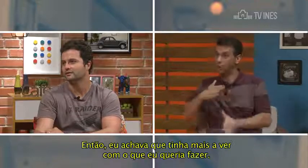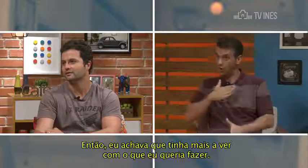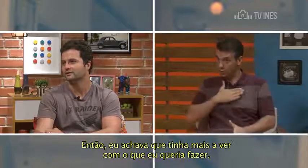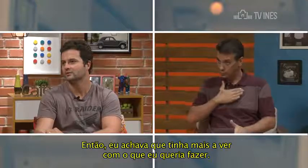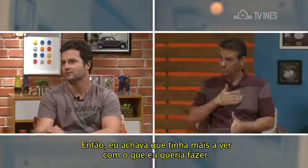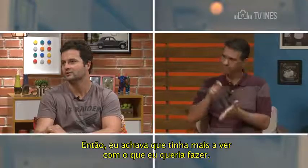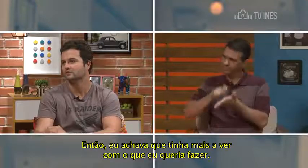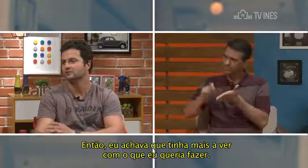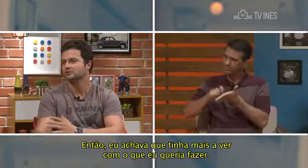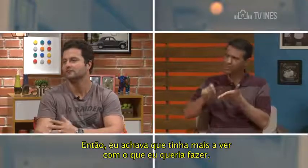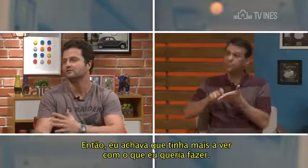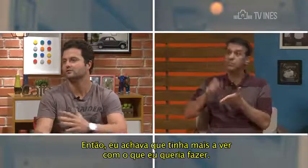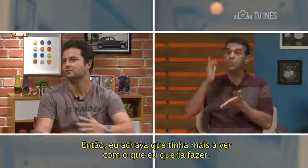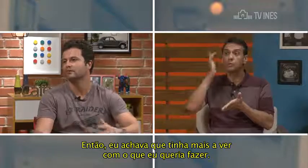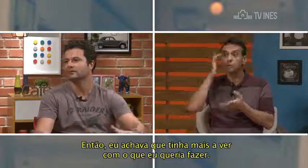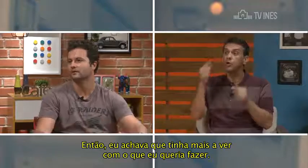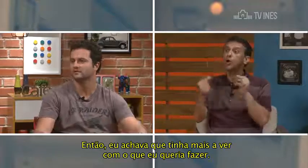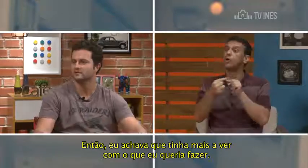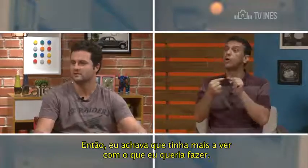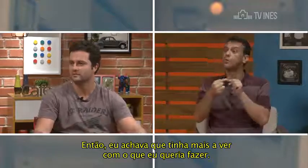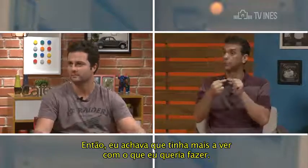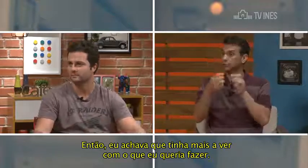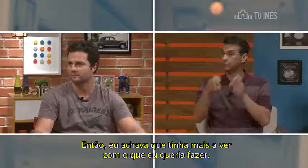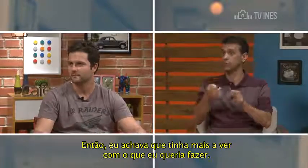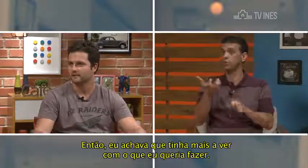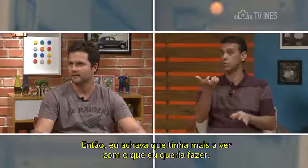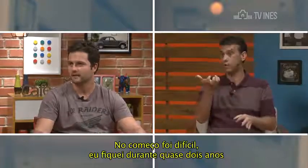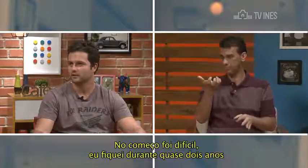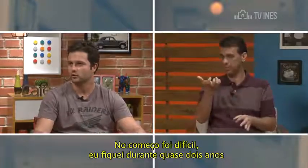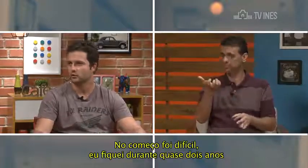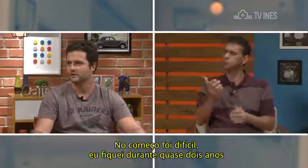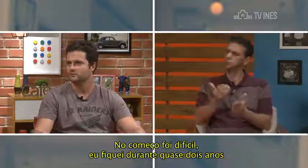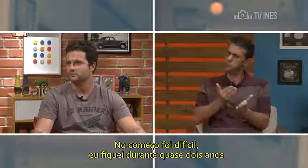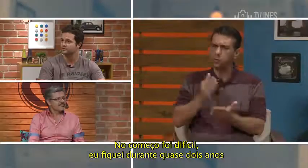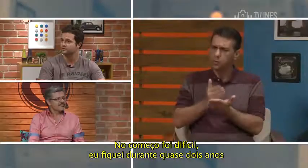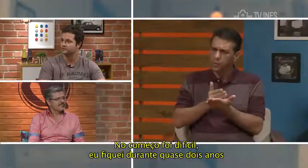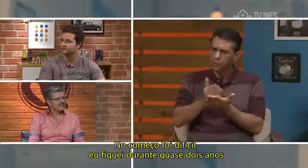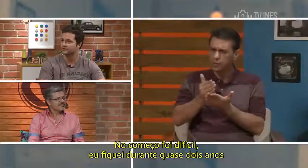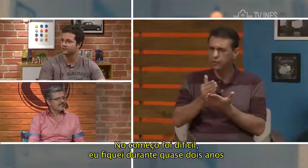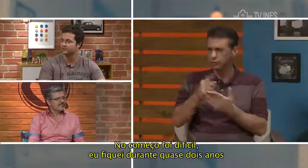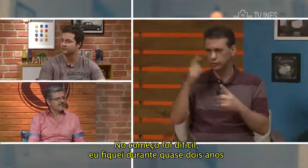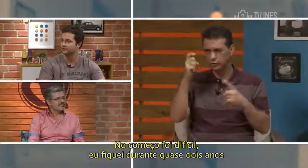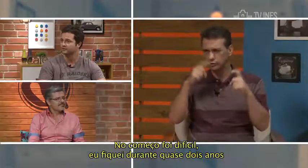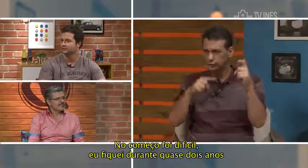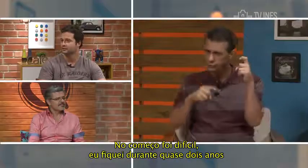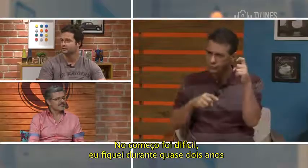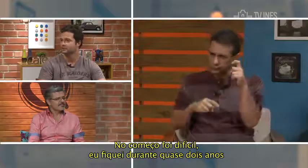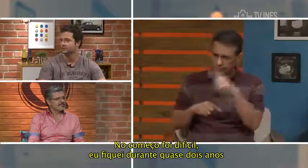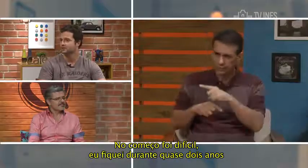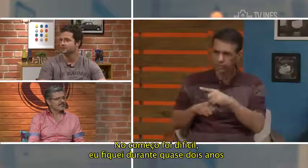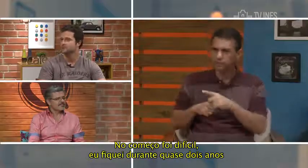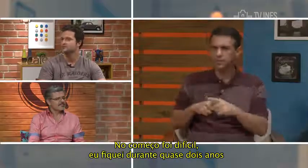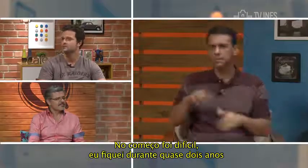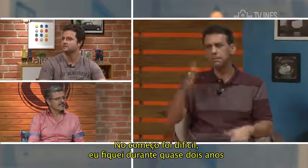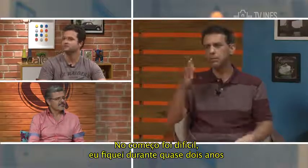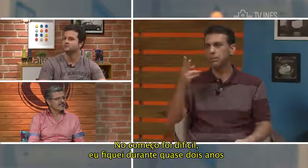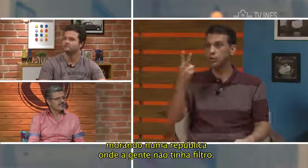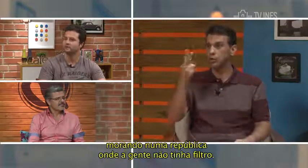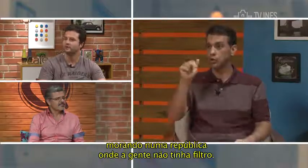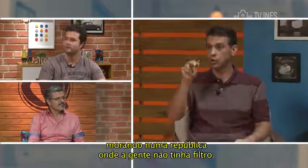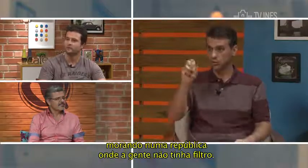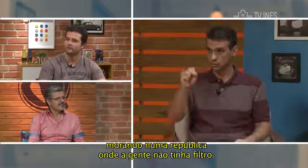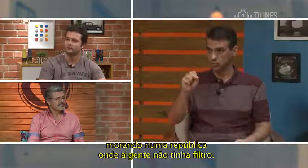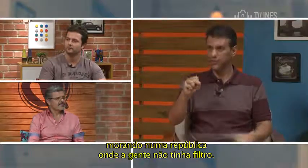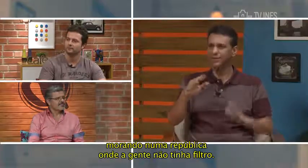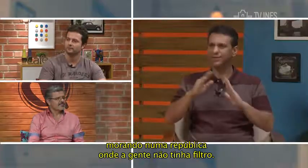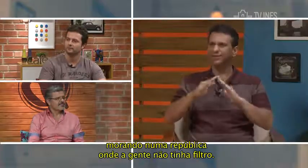né? Então eu achava que tinha mais a ver com o que eu queria fazer. Então no começo foi difícil, né? Então eu fiquei durante quase 2